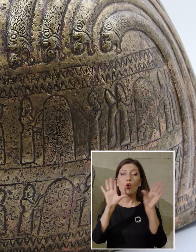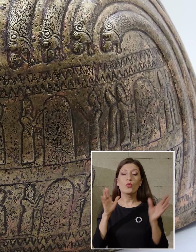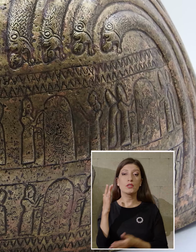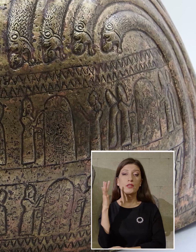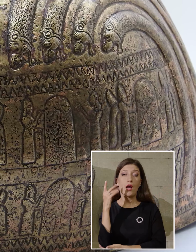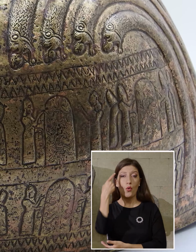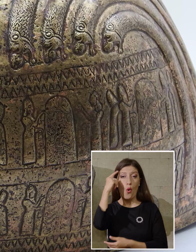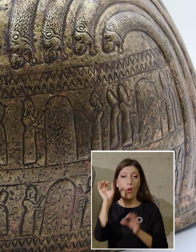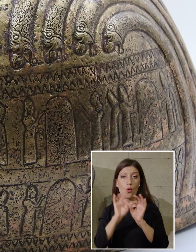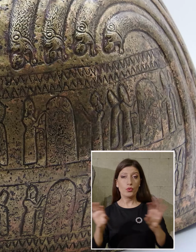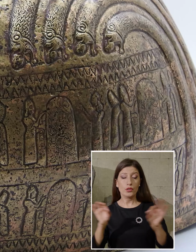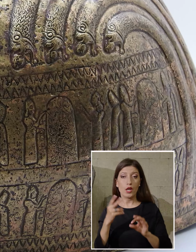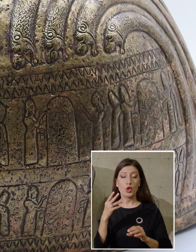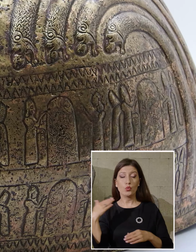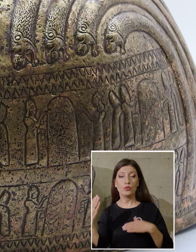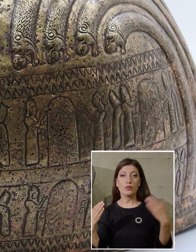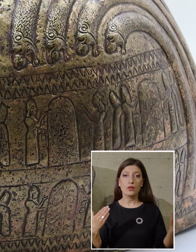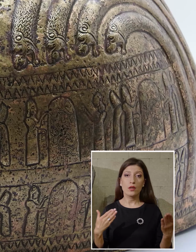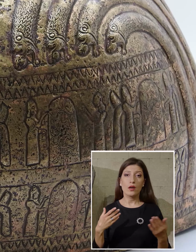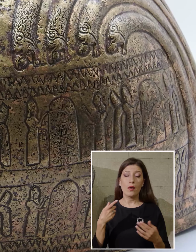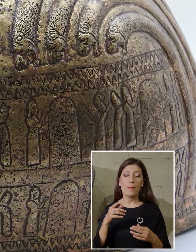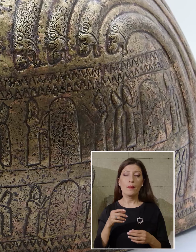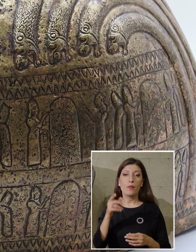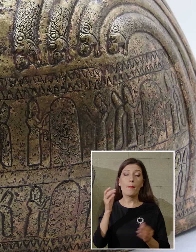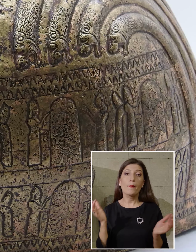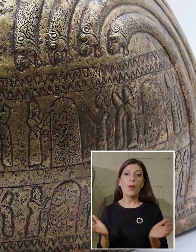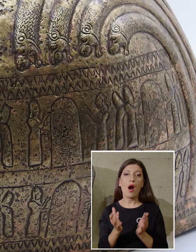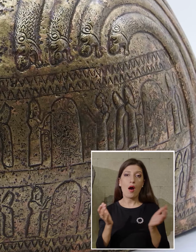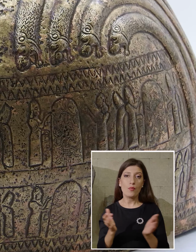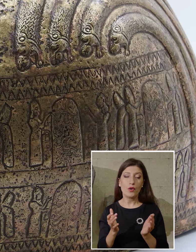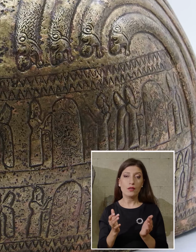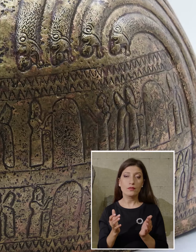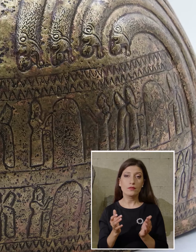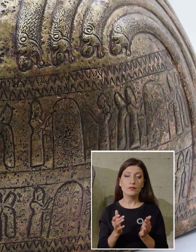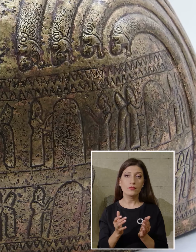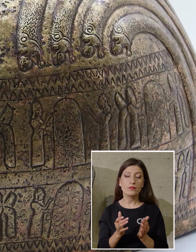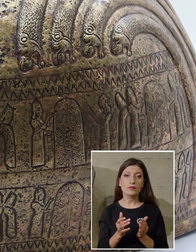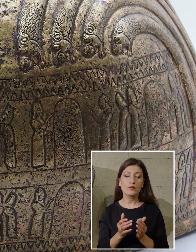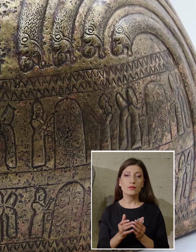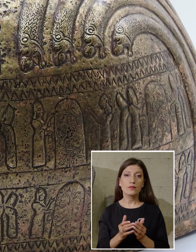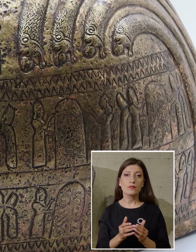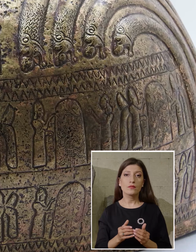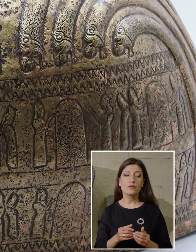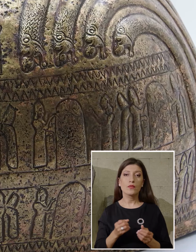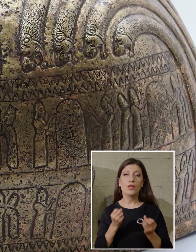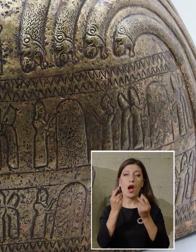հորինվածքը երկու կողմից, իբրև մոգական պահապաններ, եզերում են չորսական առյուծագլուխ վիշապ